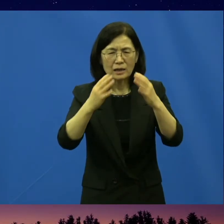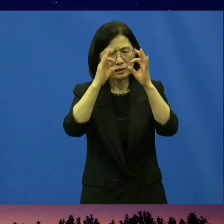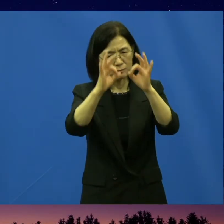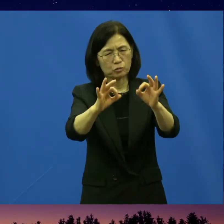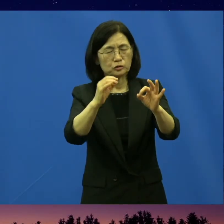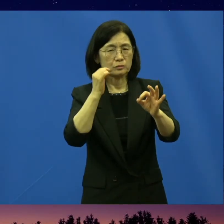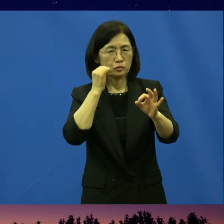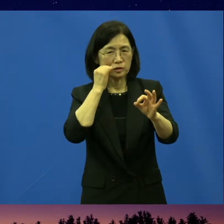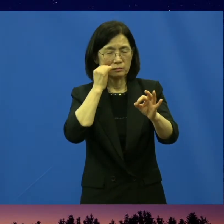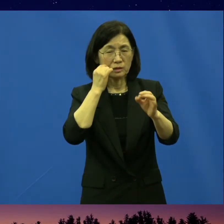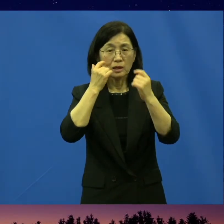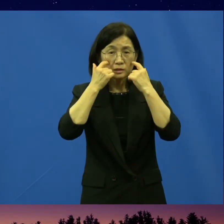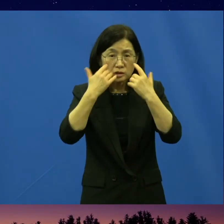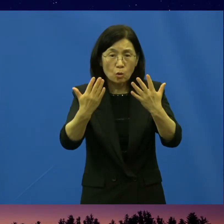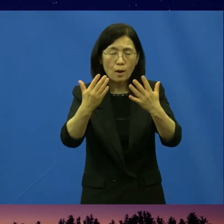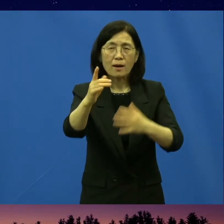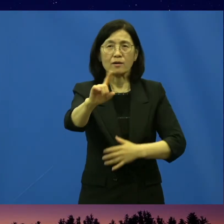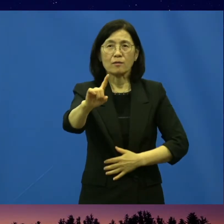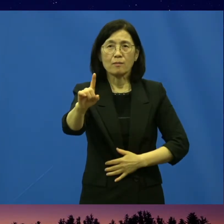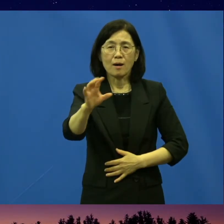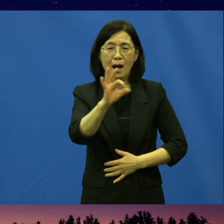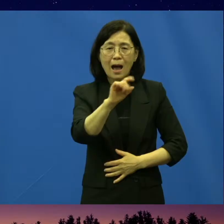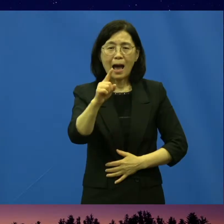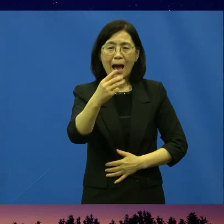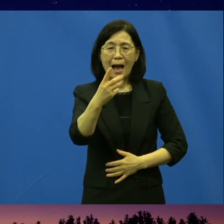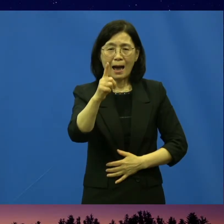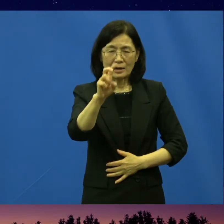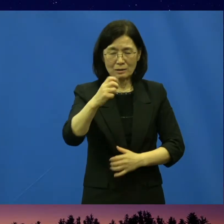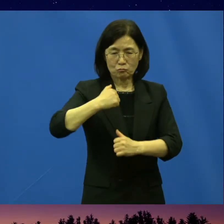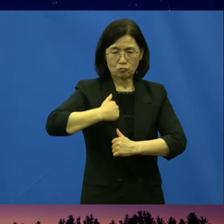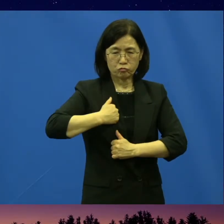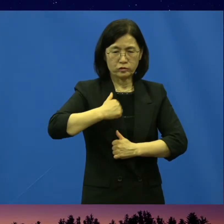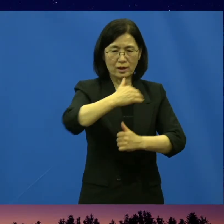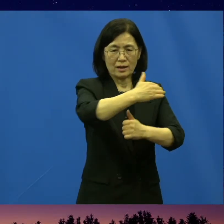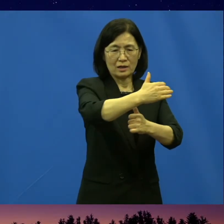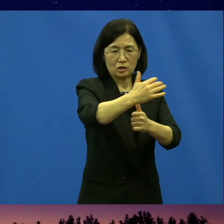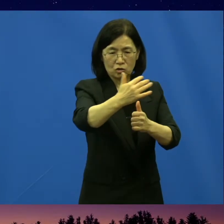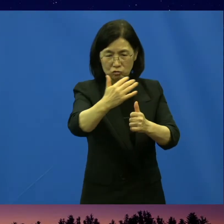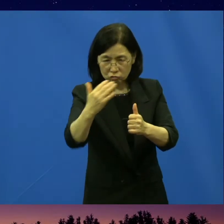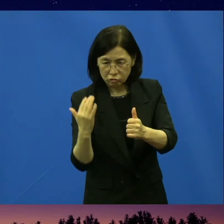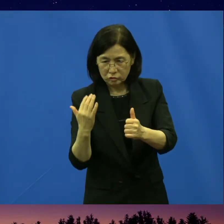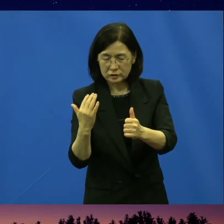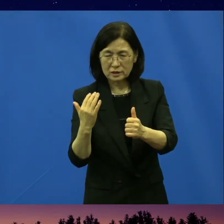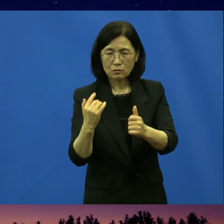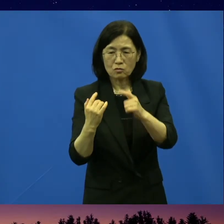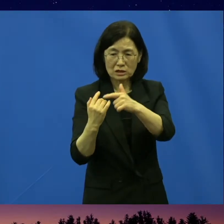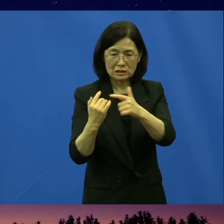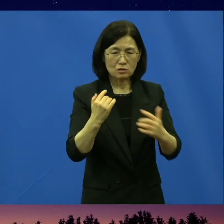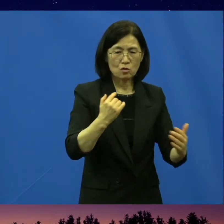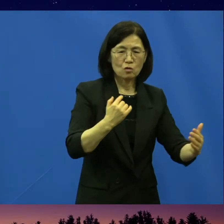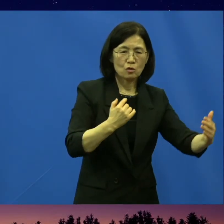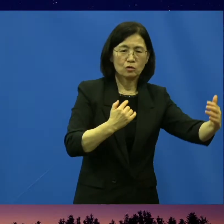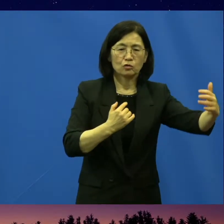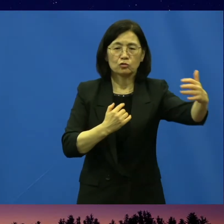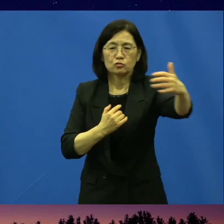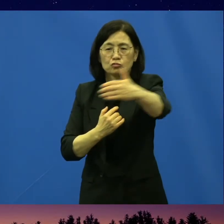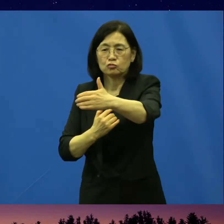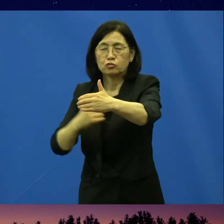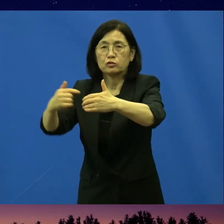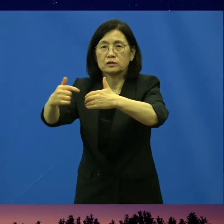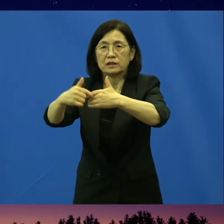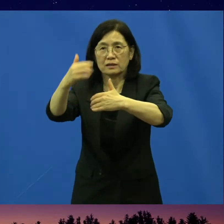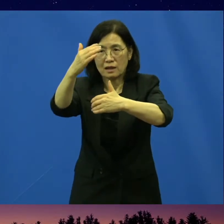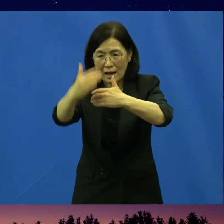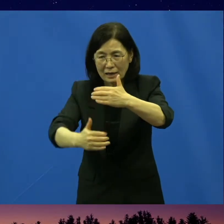정확한 사실은 아람의 군대가 둘러싸고 있는 것, 그 위에 둘러싸고 있는 하나님의 군대.